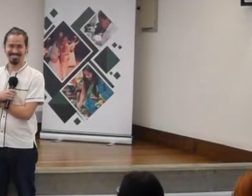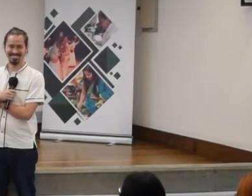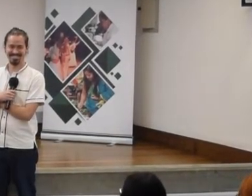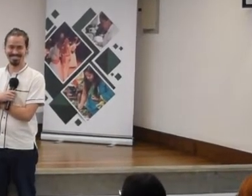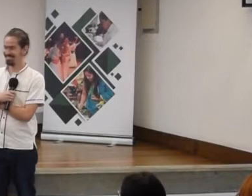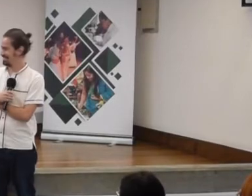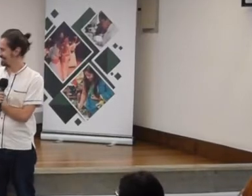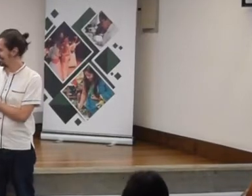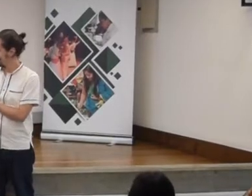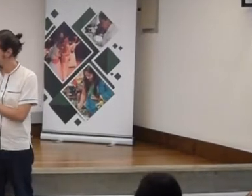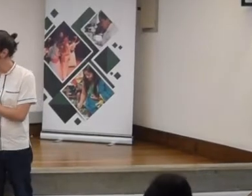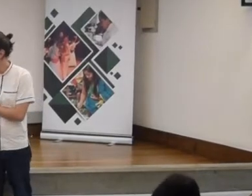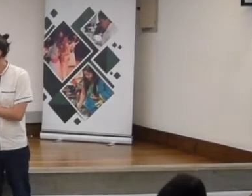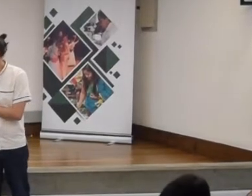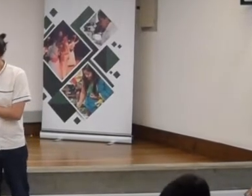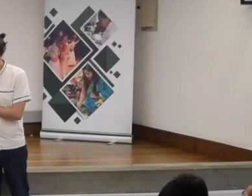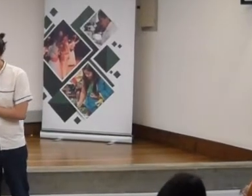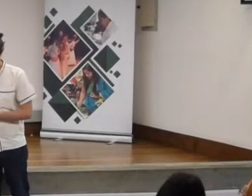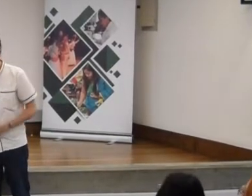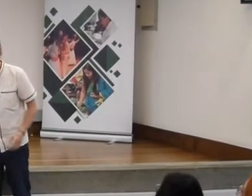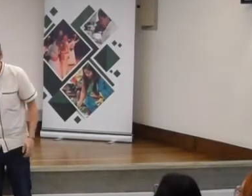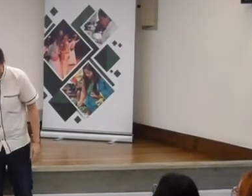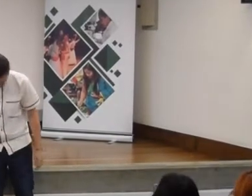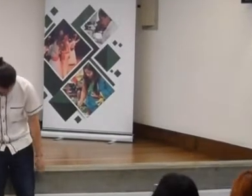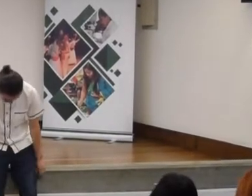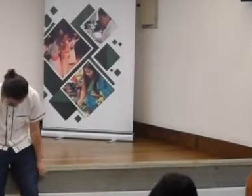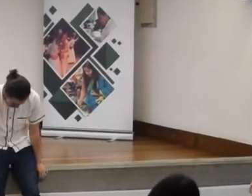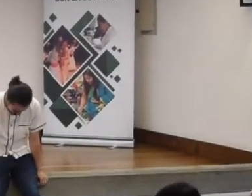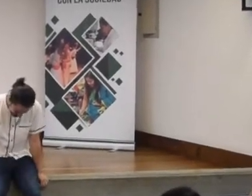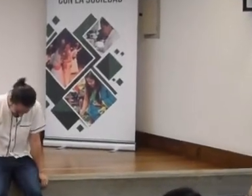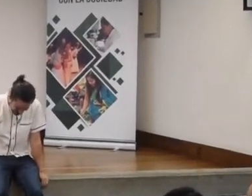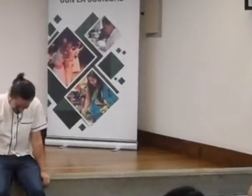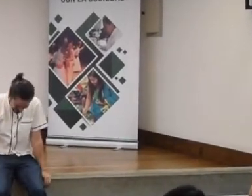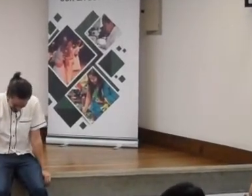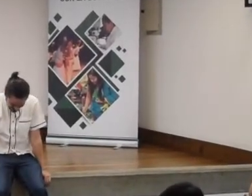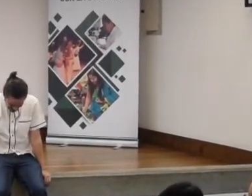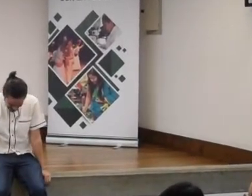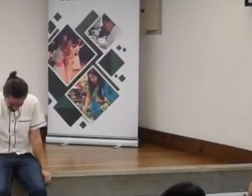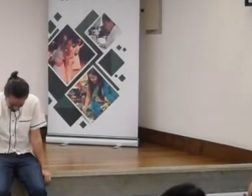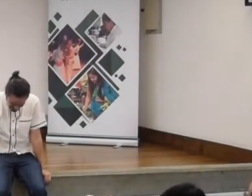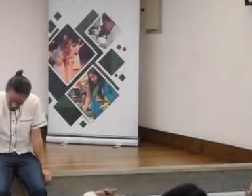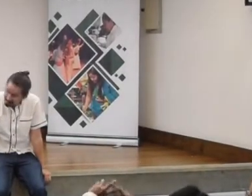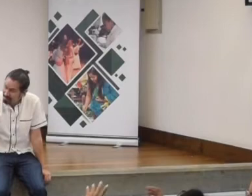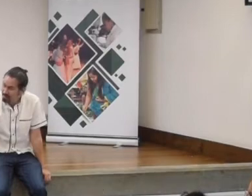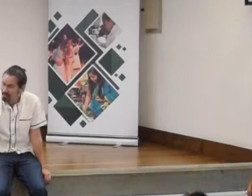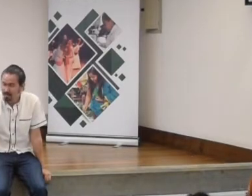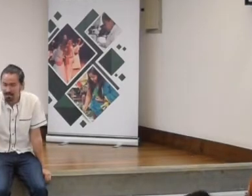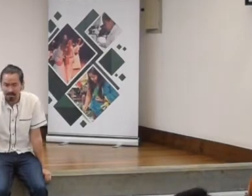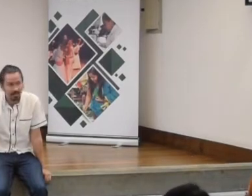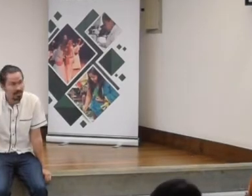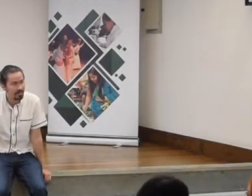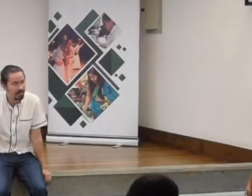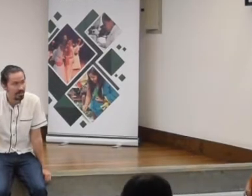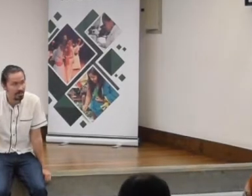Era un truco para ver si está. A ver si está bien. Bueno, entonces. Estas serían las primeras